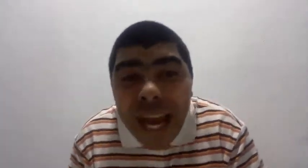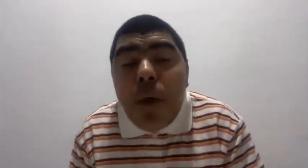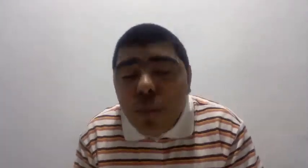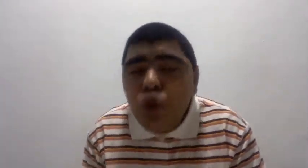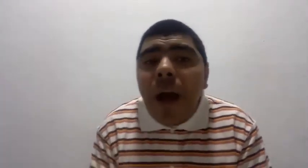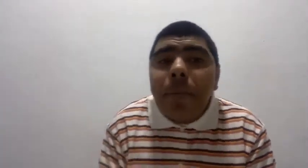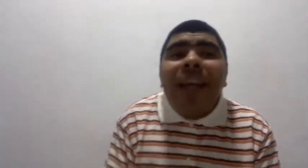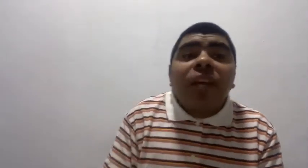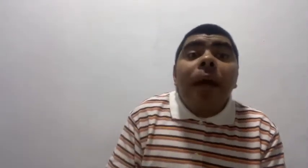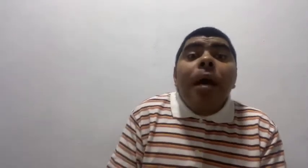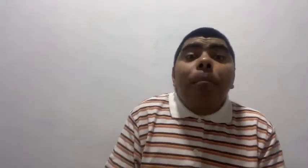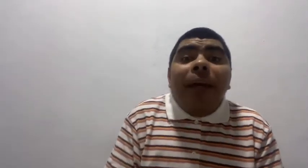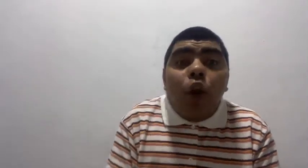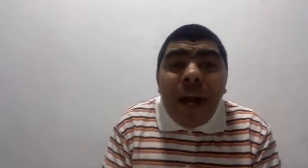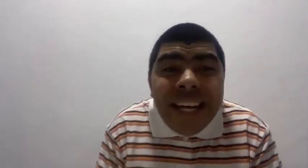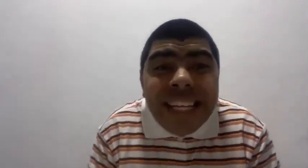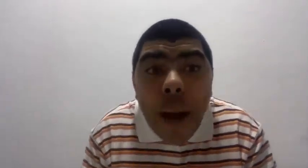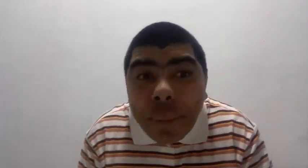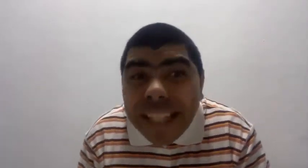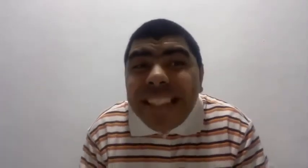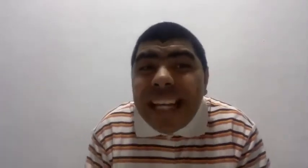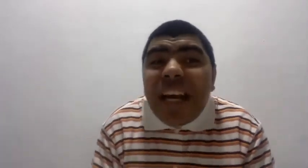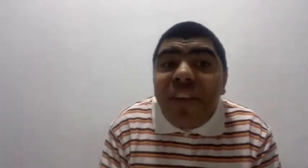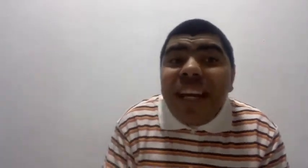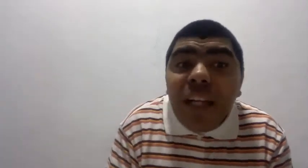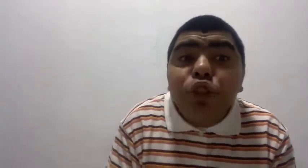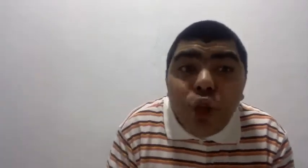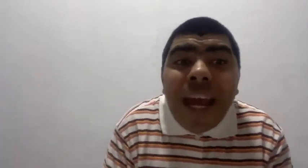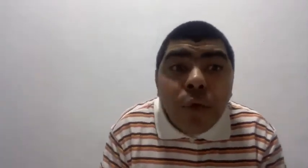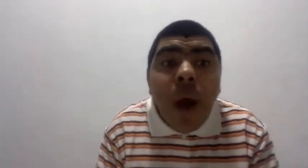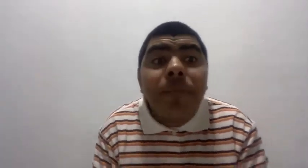ofendemos muchas veces, pero el que aprende a refrenar su lengua